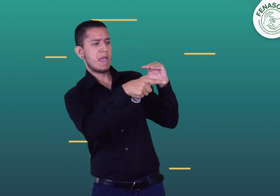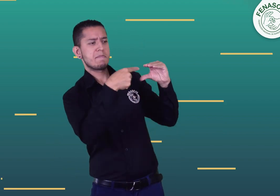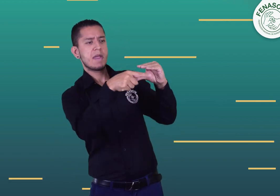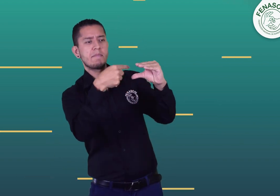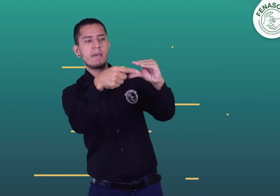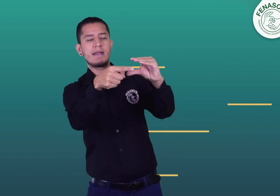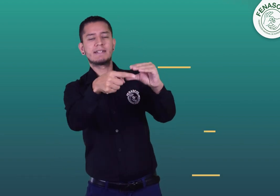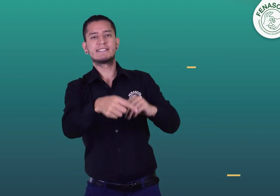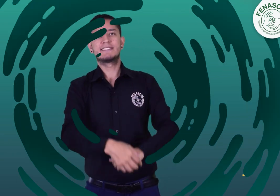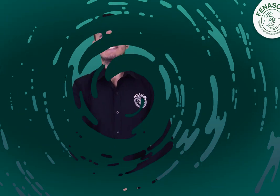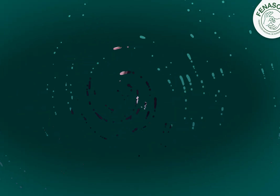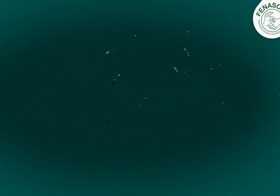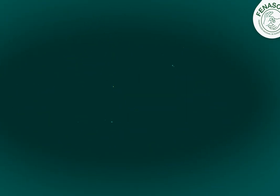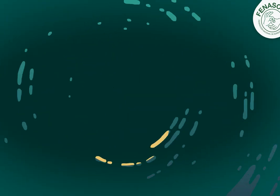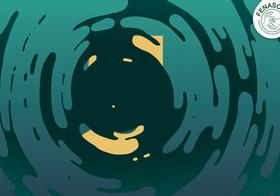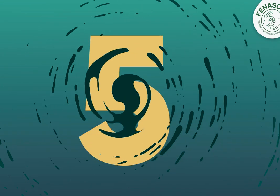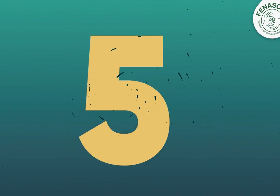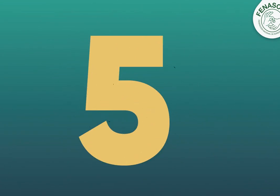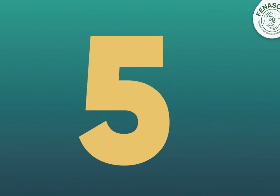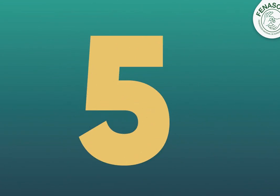envía el correo electrónico. Quinto,